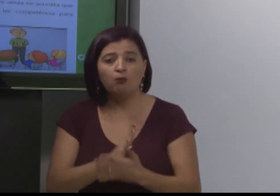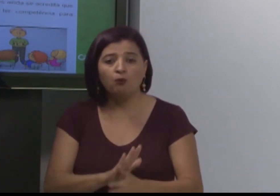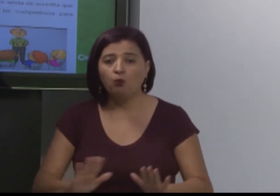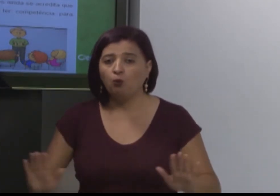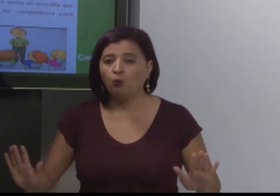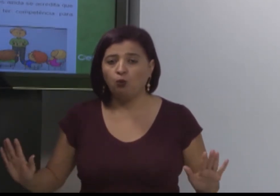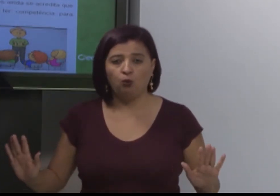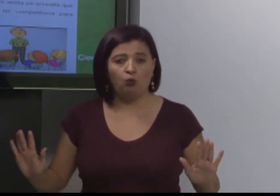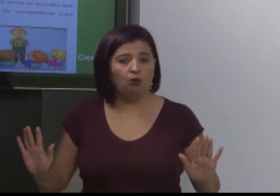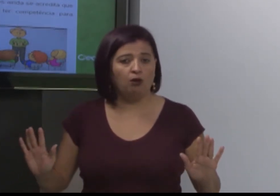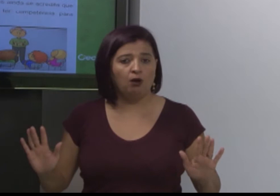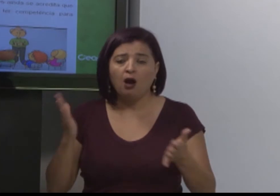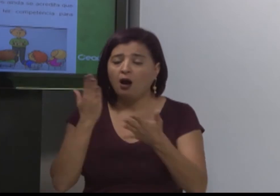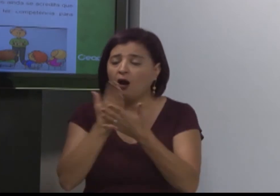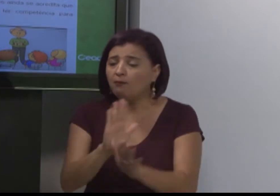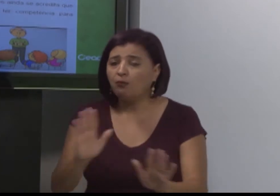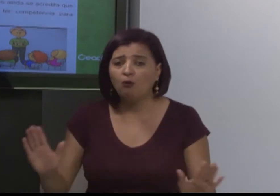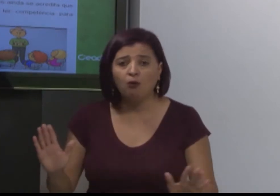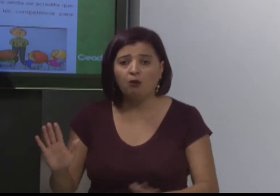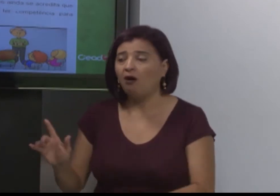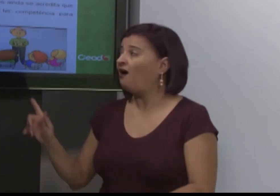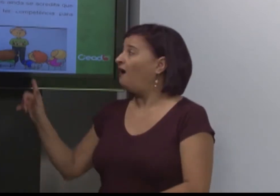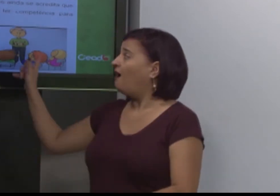aluno. Acabou isso, acabou.